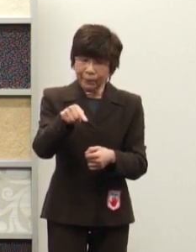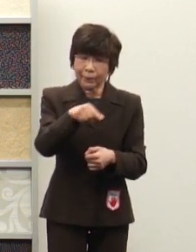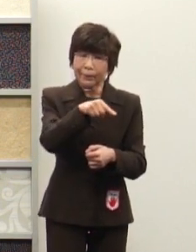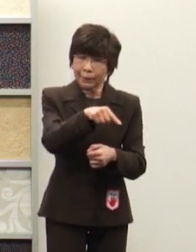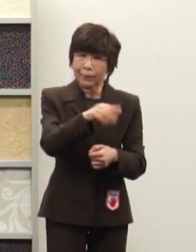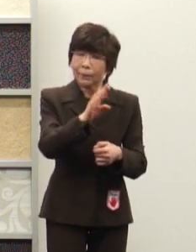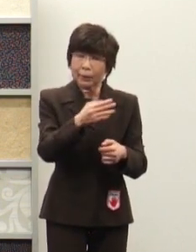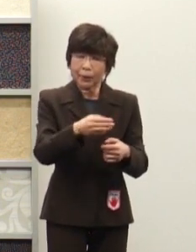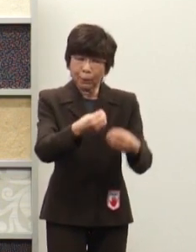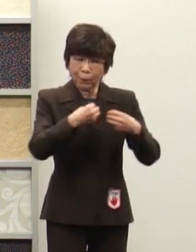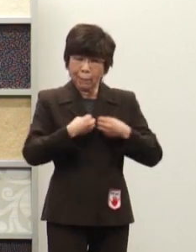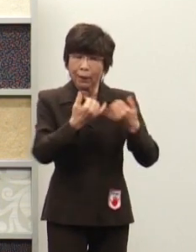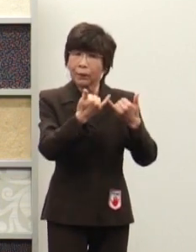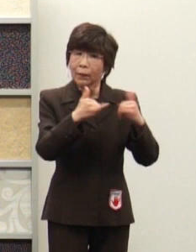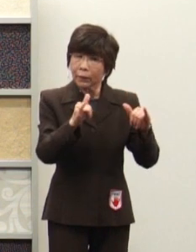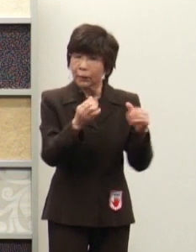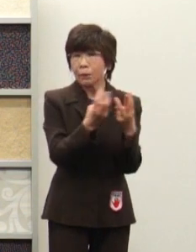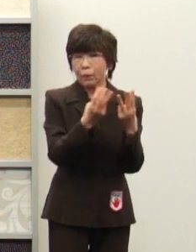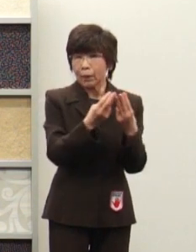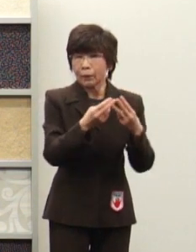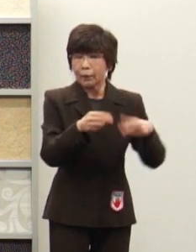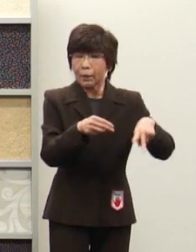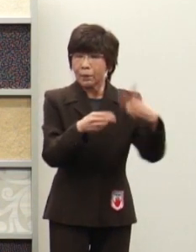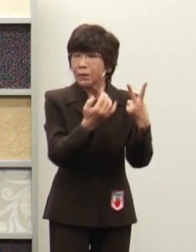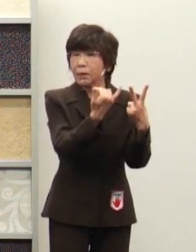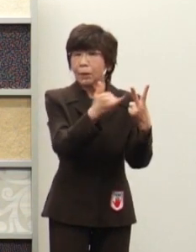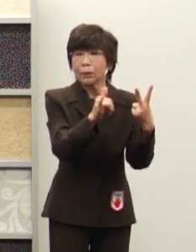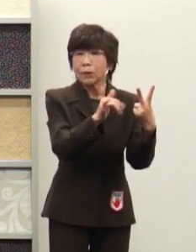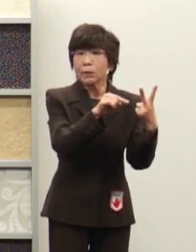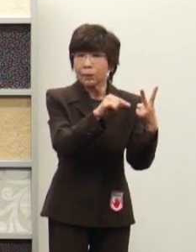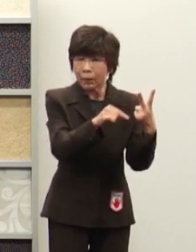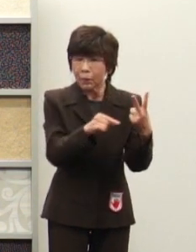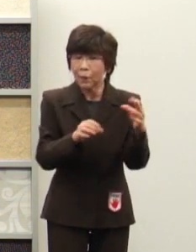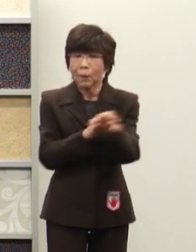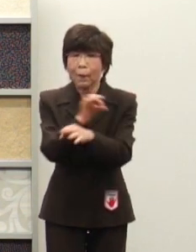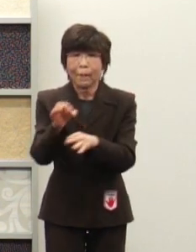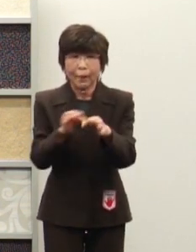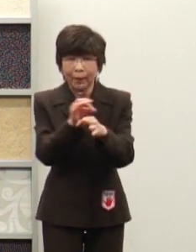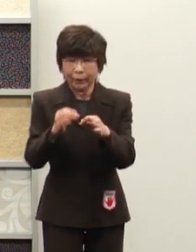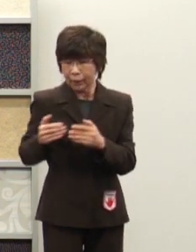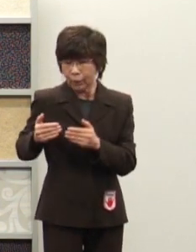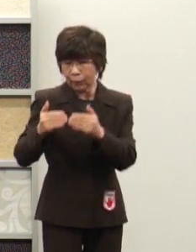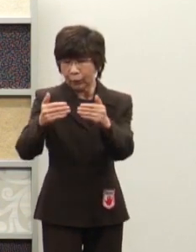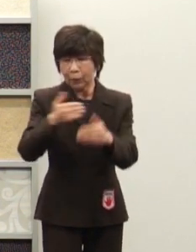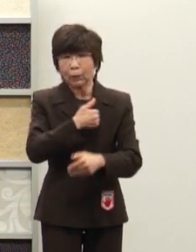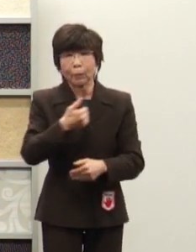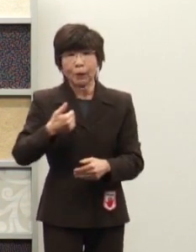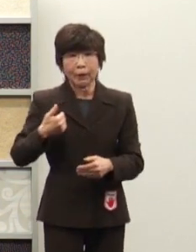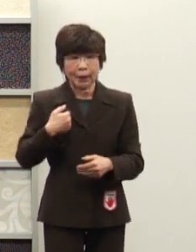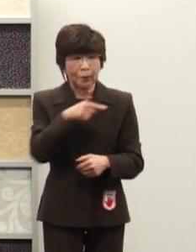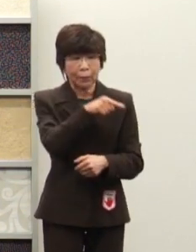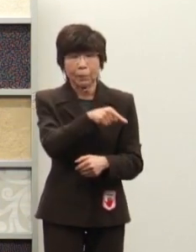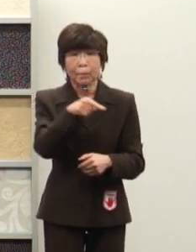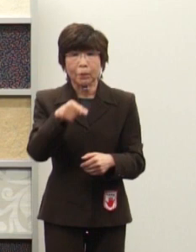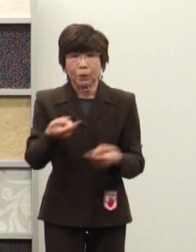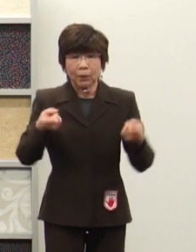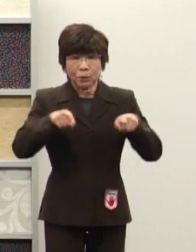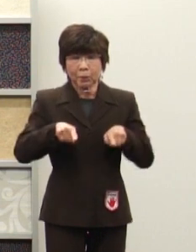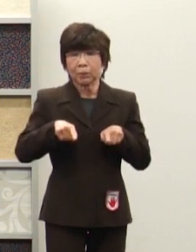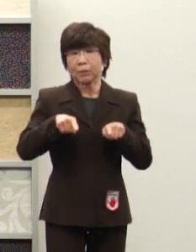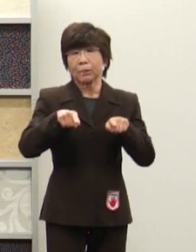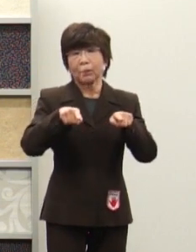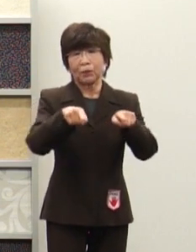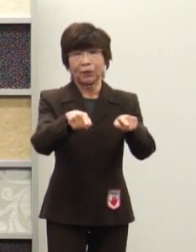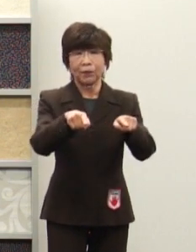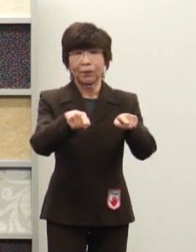済が再開できる、完全なそのウィズコロナという、ね、まあ、そういうその社会状況を、まあ、